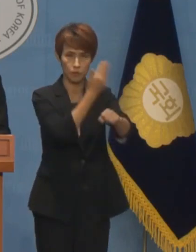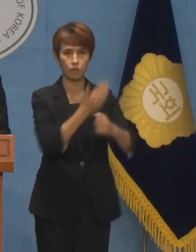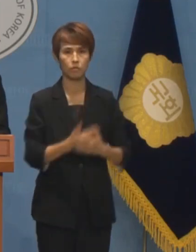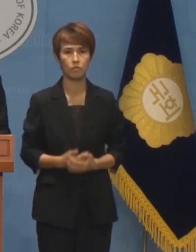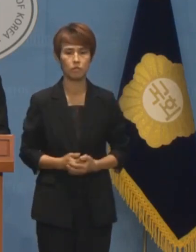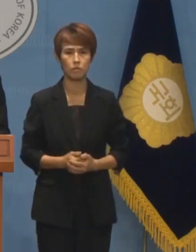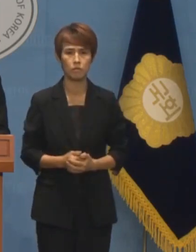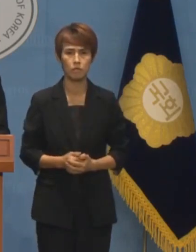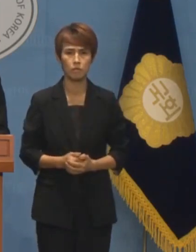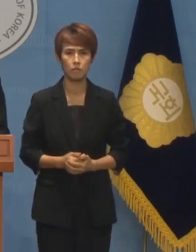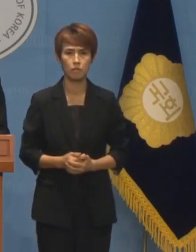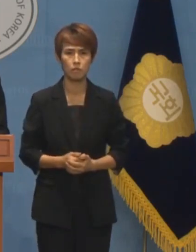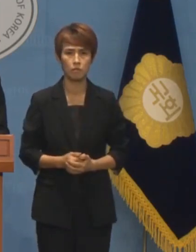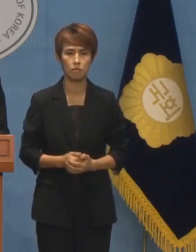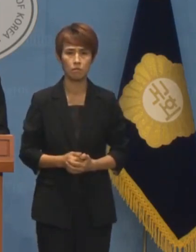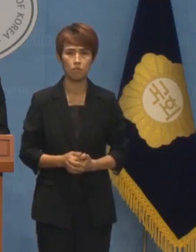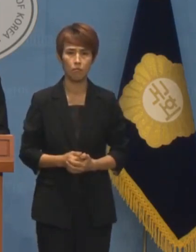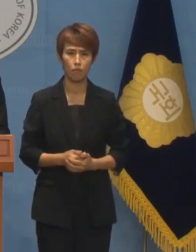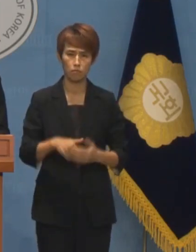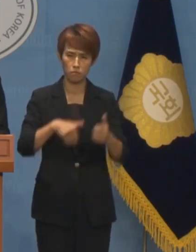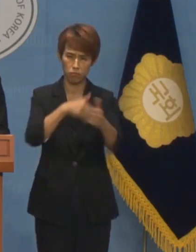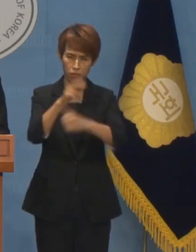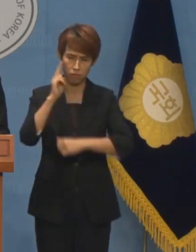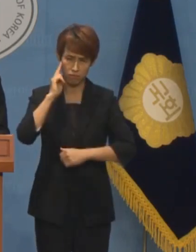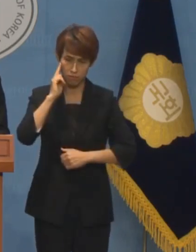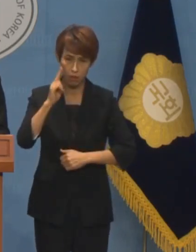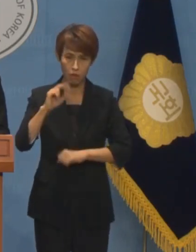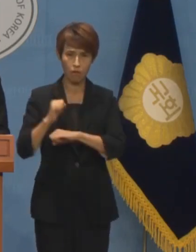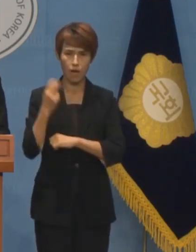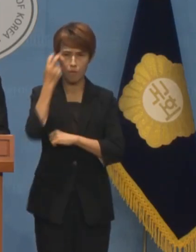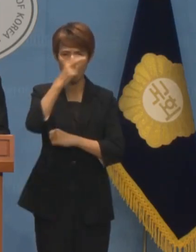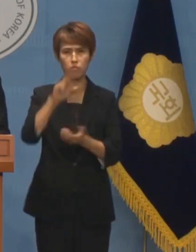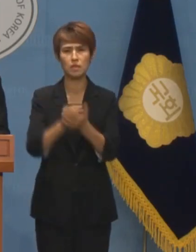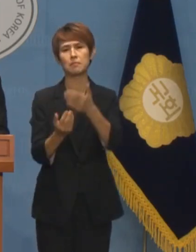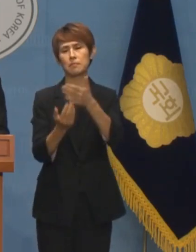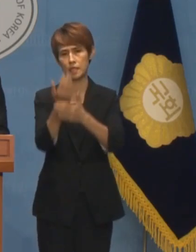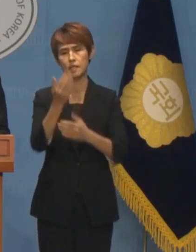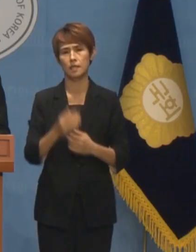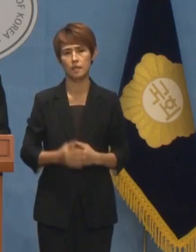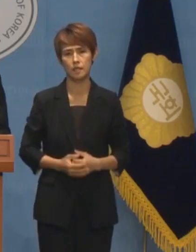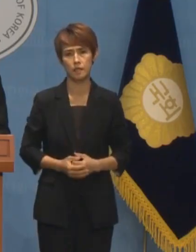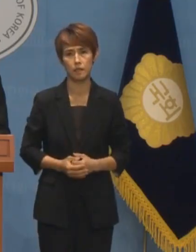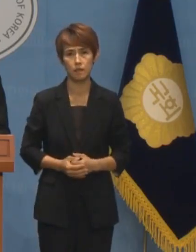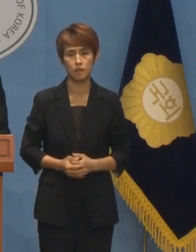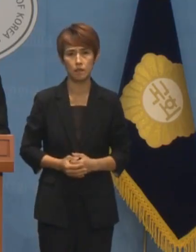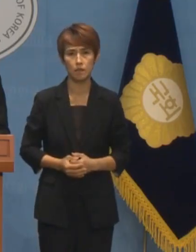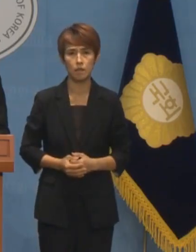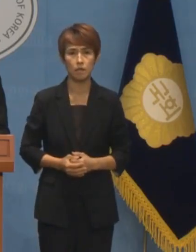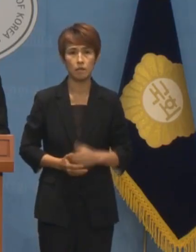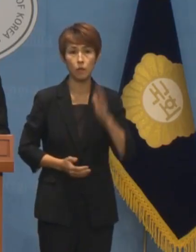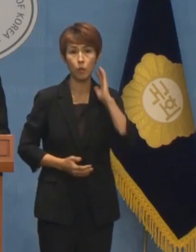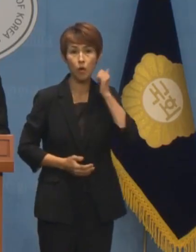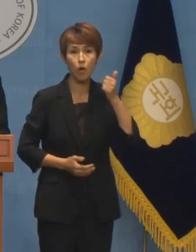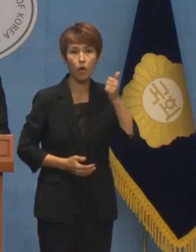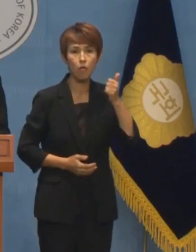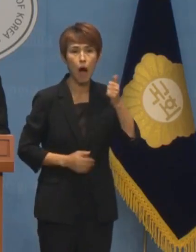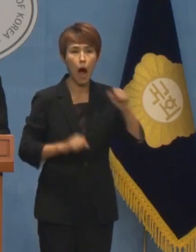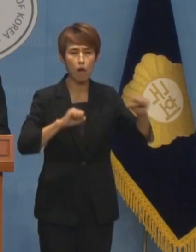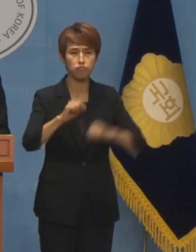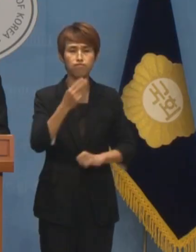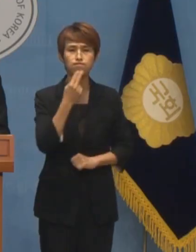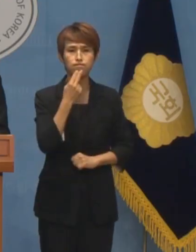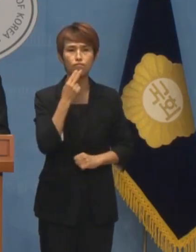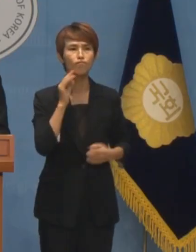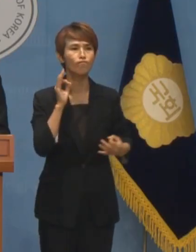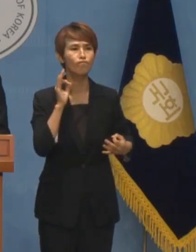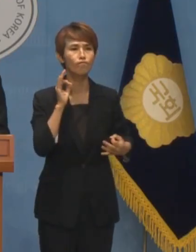정보사령부의 휴민트가 괴멸 수준에 이르는 최악의 안보 참사가 벌어졌습니다. 그런데 대통령은 침묵으로 일관하고